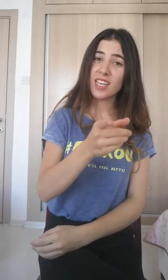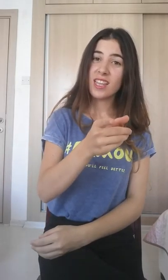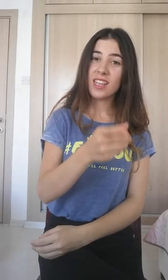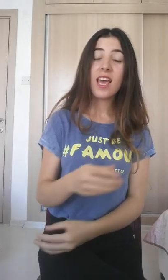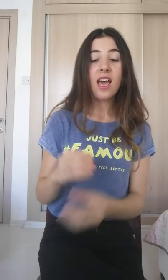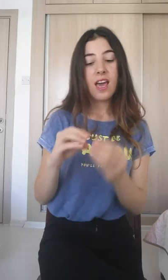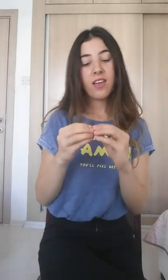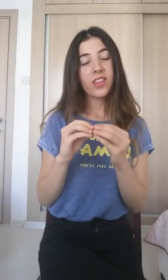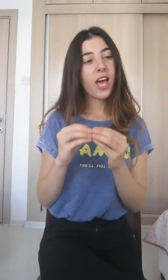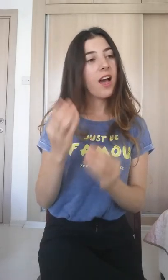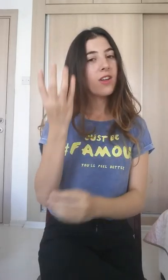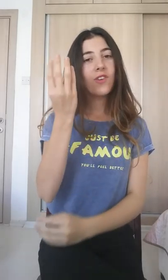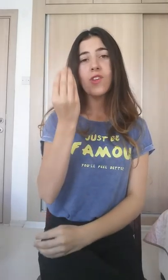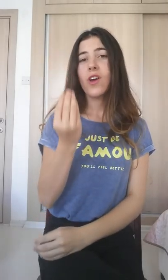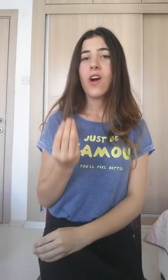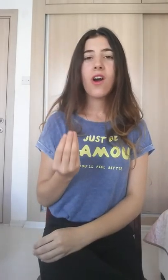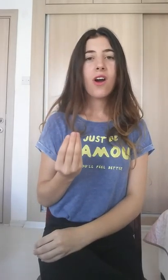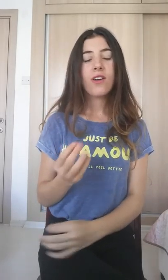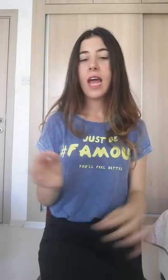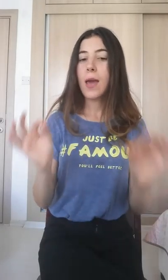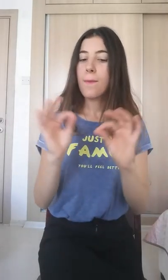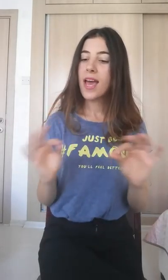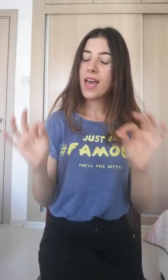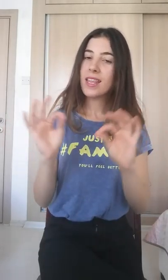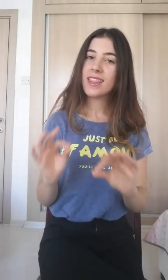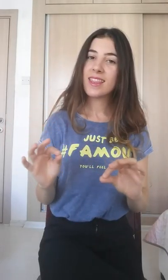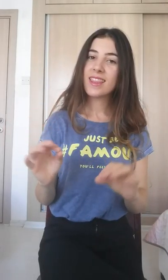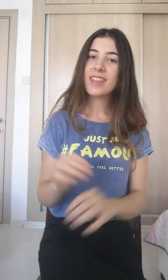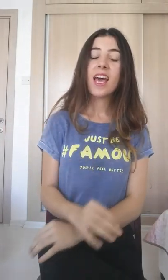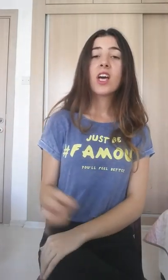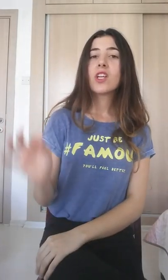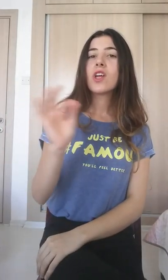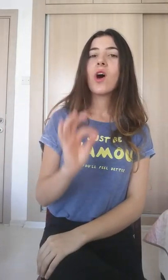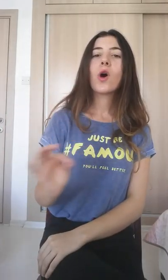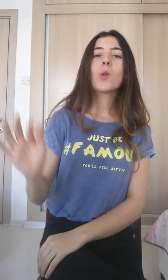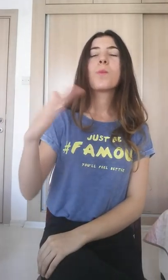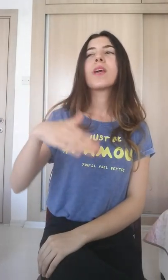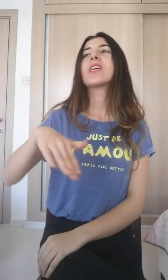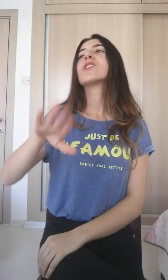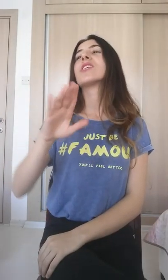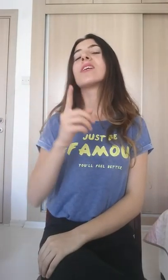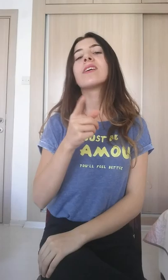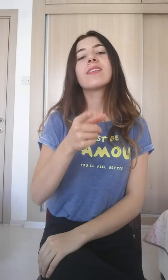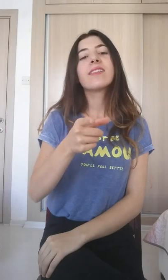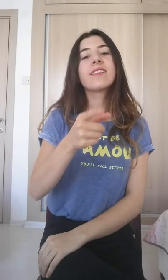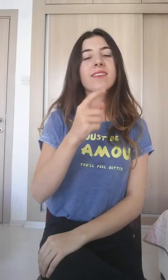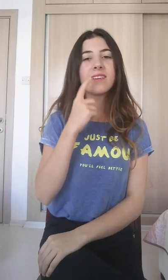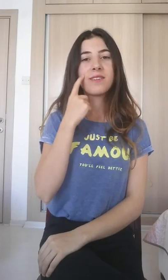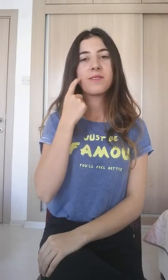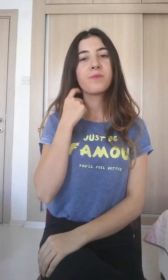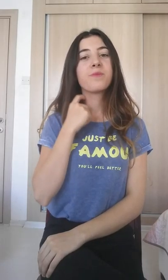gidişin dert oluyor, hemen dönme işin.